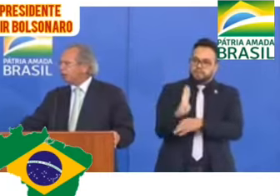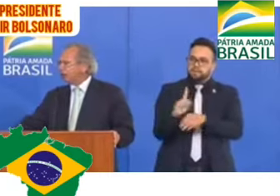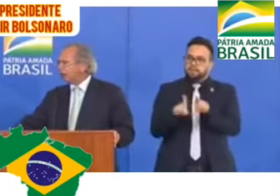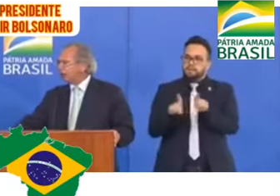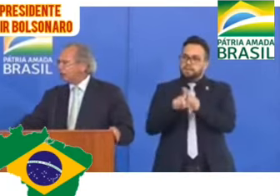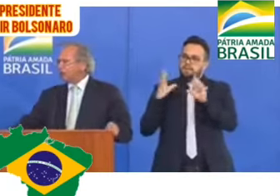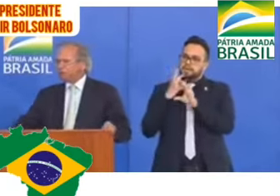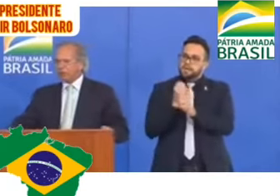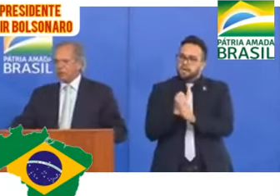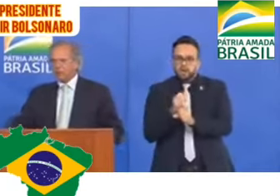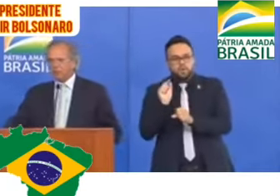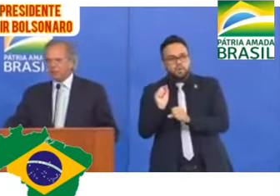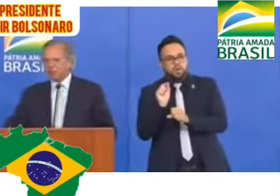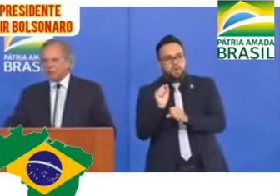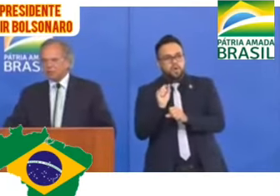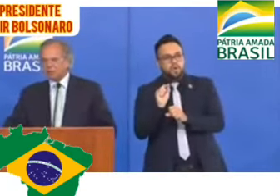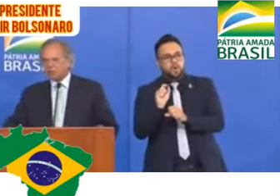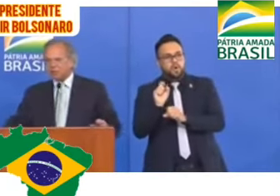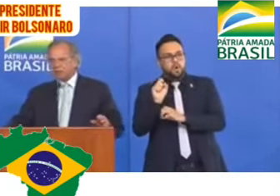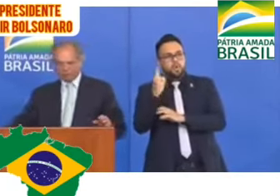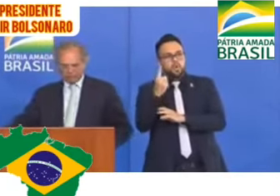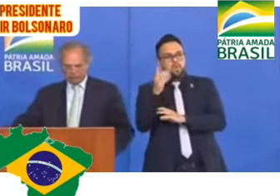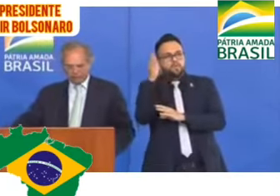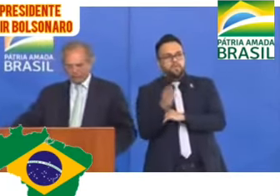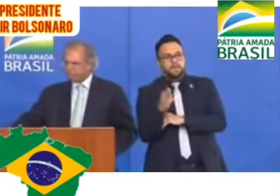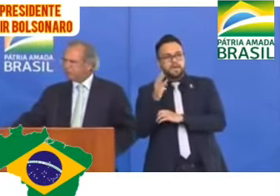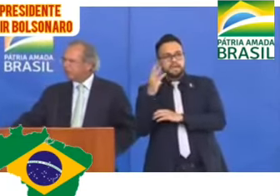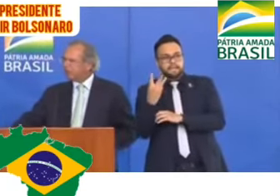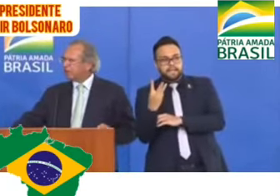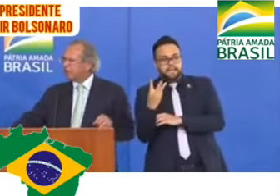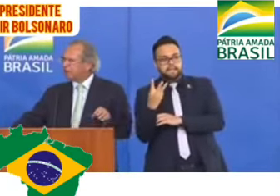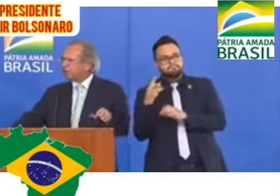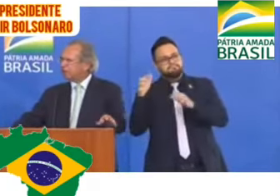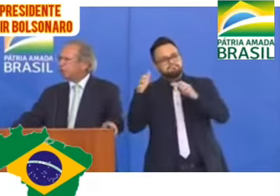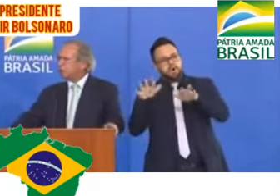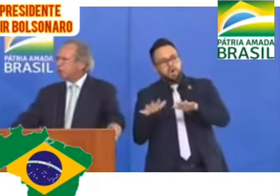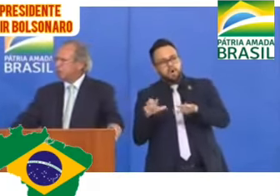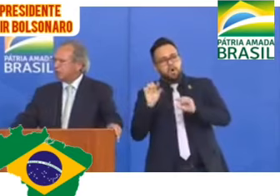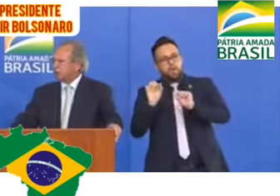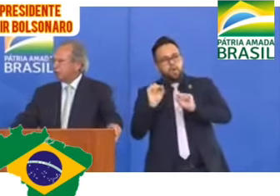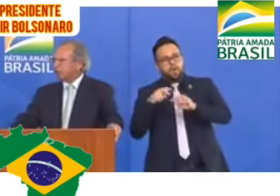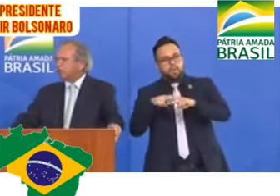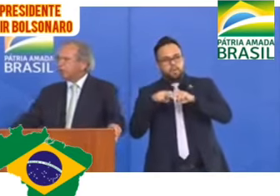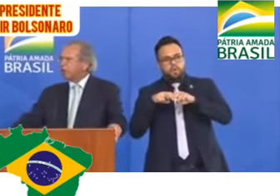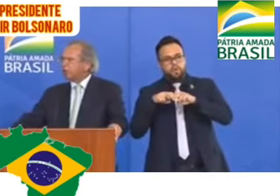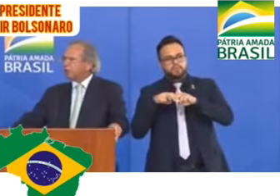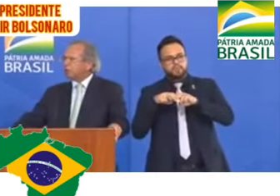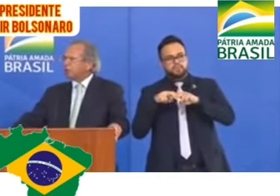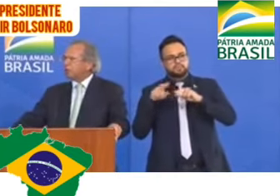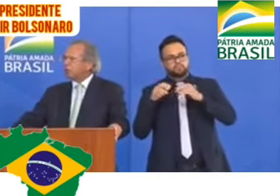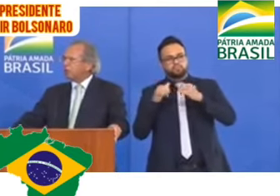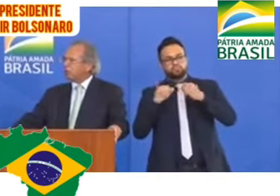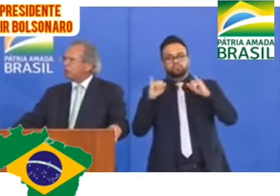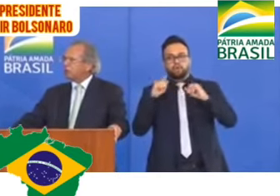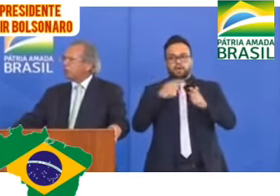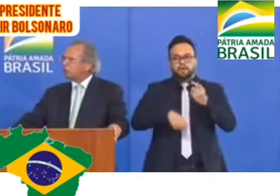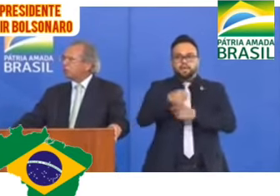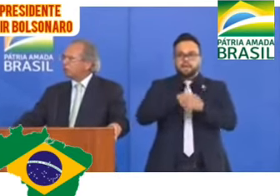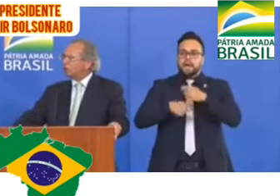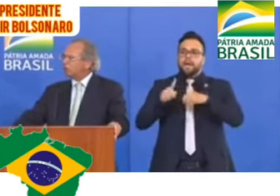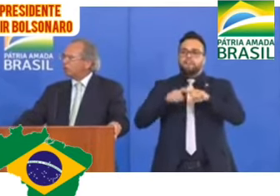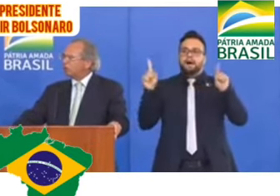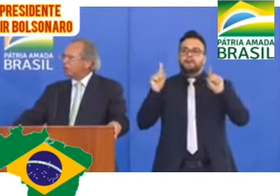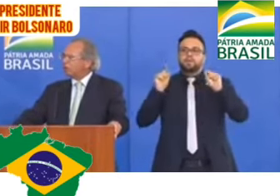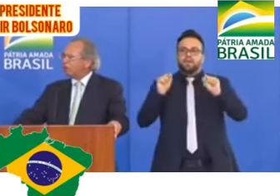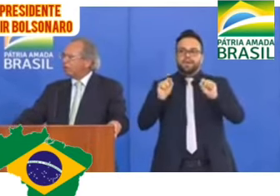estimava-se que um terço da queda, pelo menos 3,33%, viesse exatamente do choque externo. Mas o que era uma